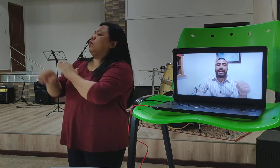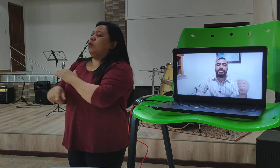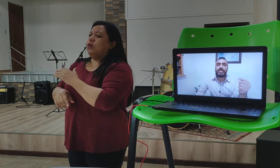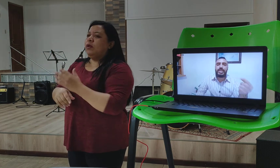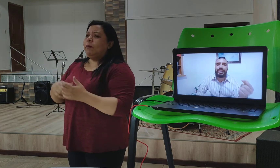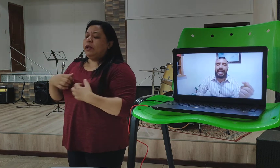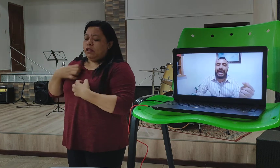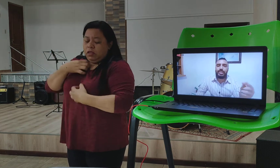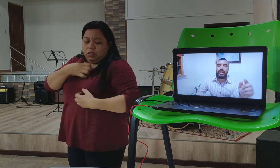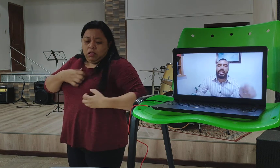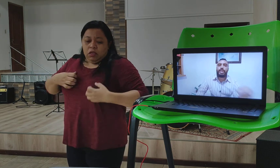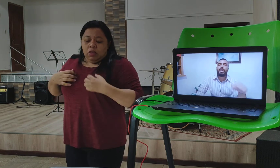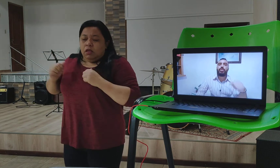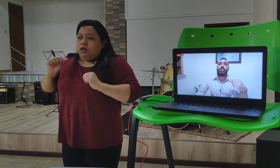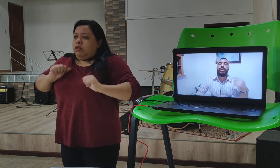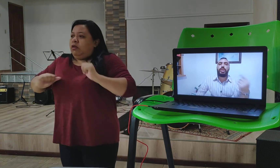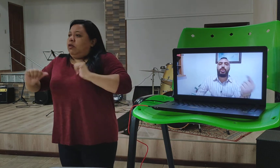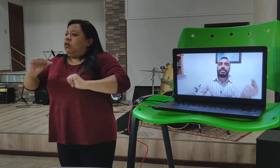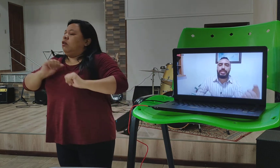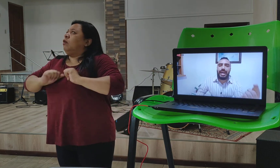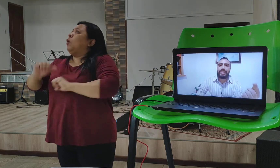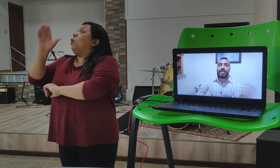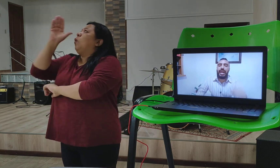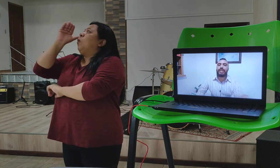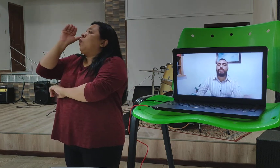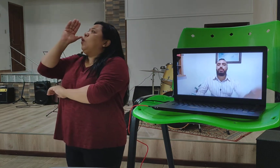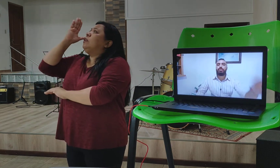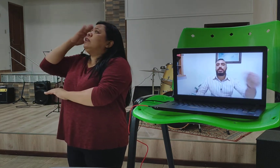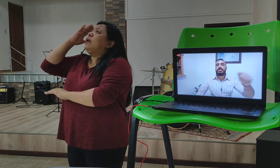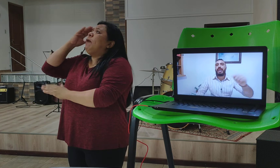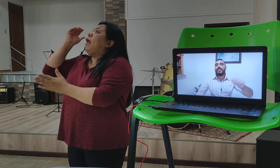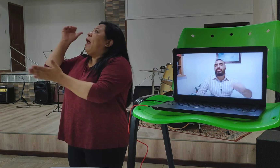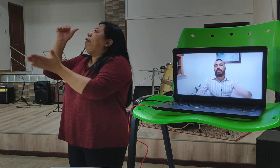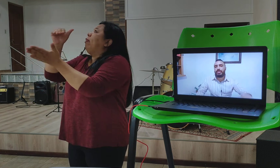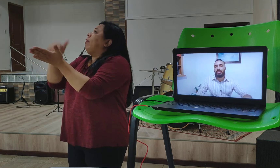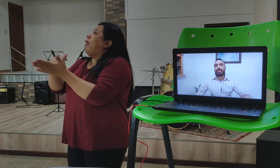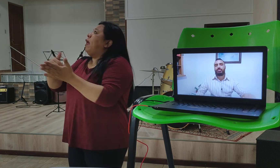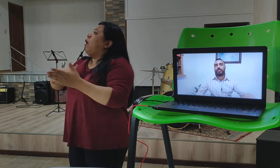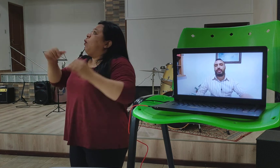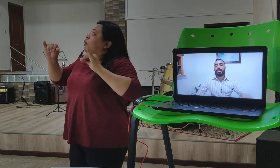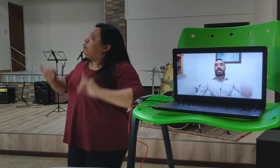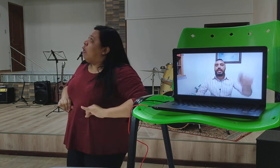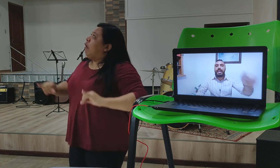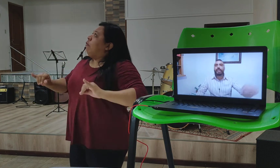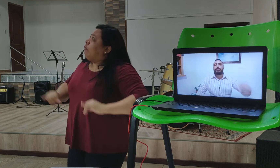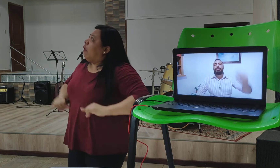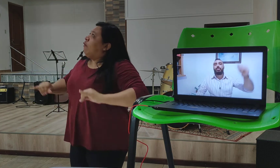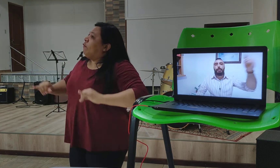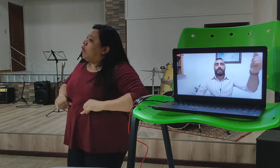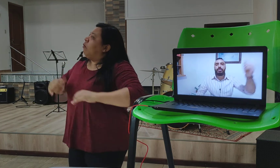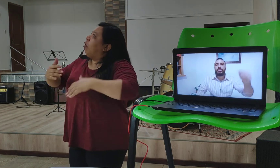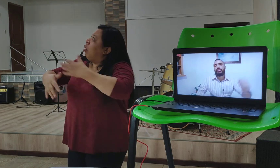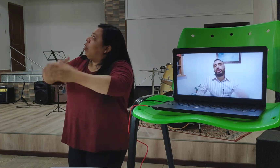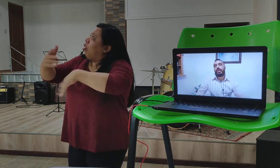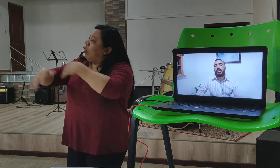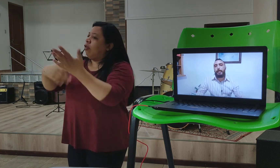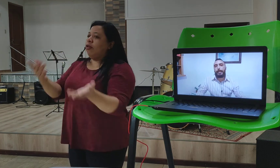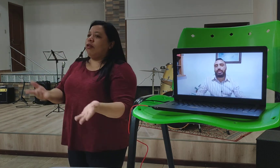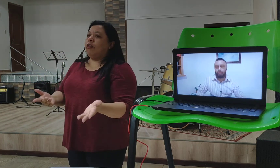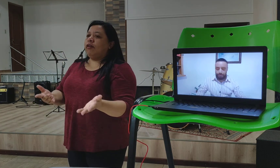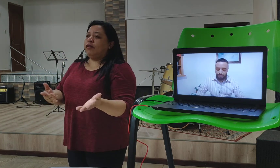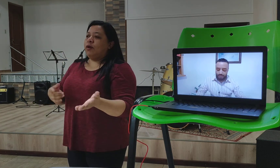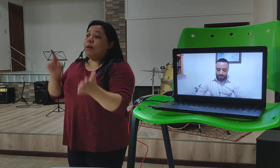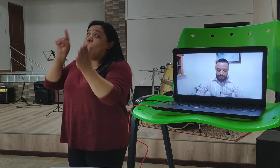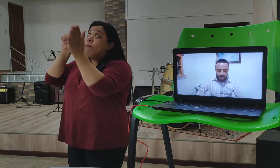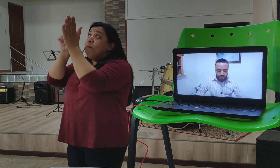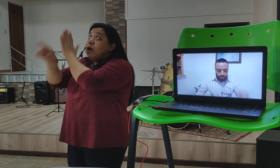de ansiedade e de curiosidade a respeito do que estava acontecendo na sua vida e a respeito do plano que Deus tinha para